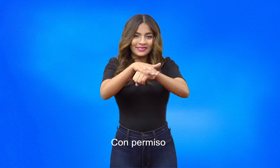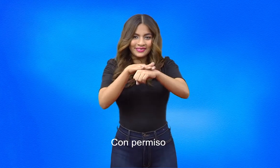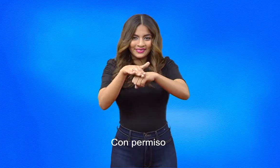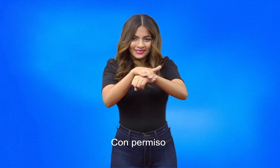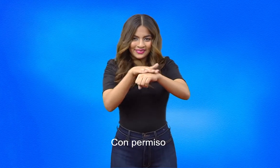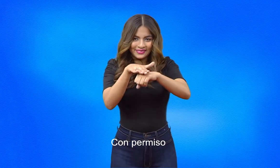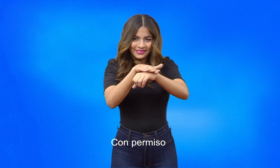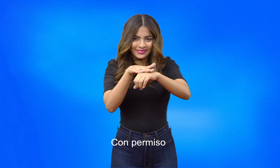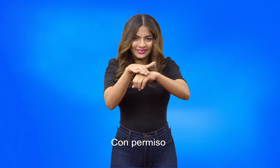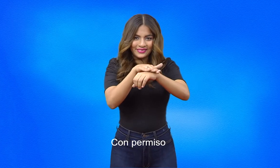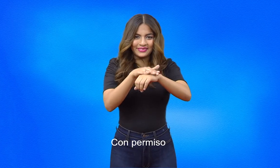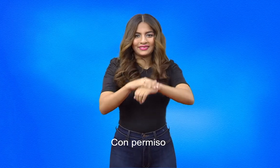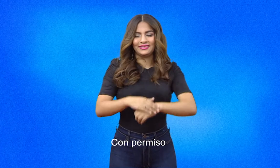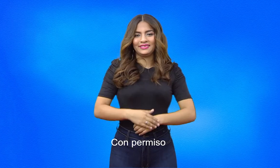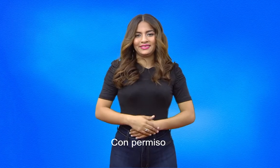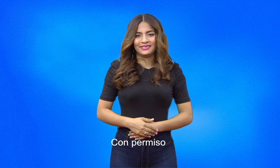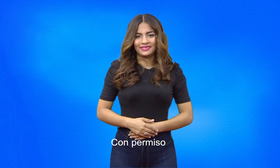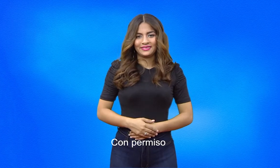Con permiso.